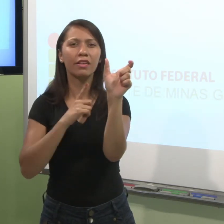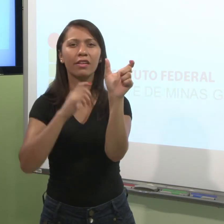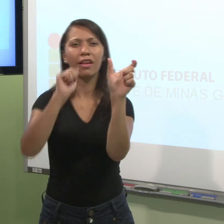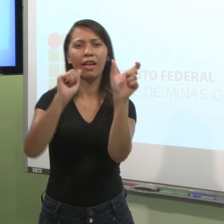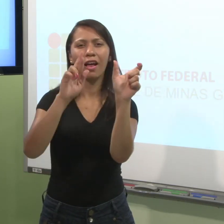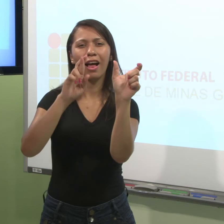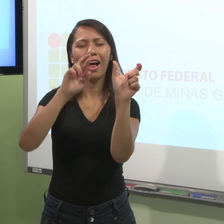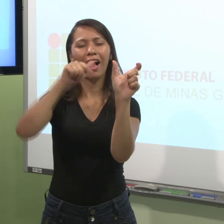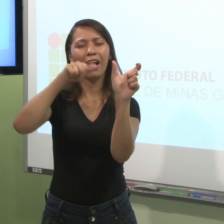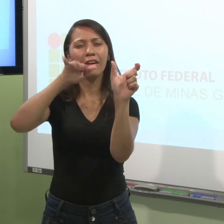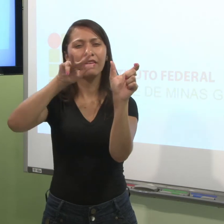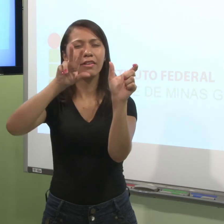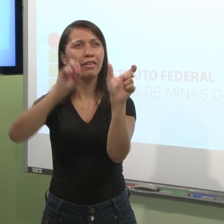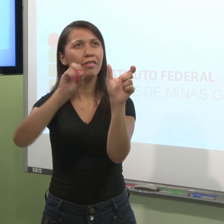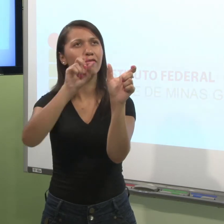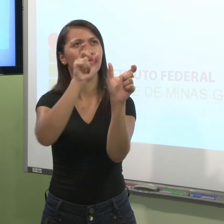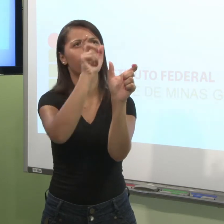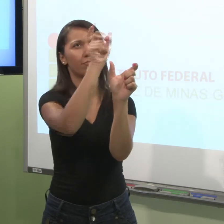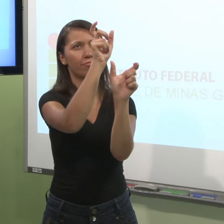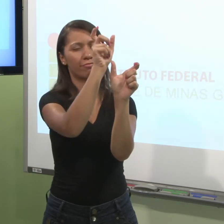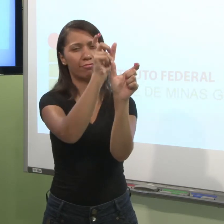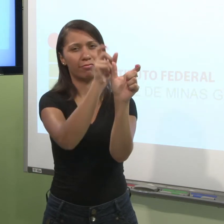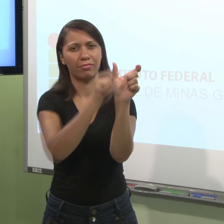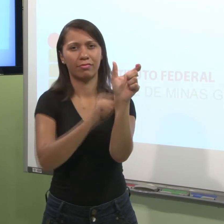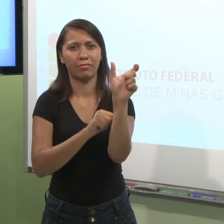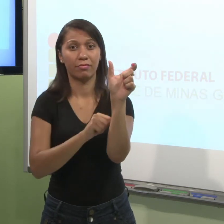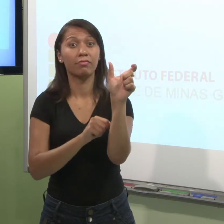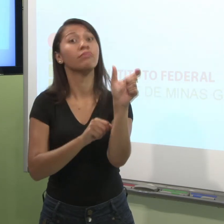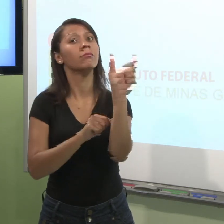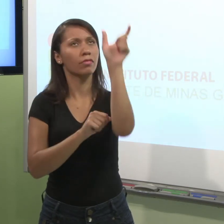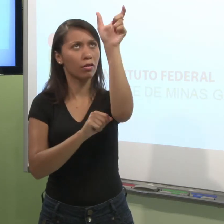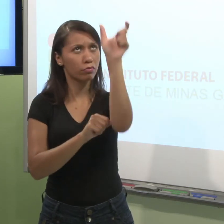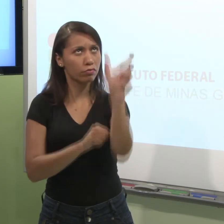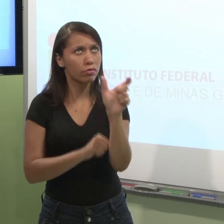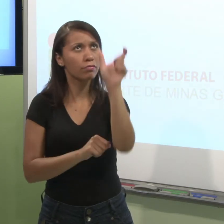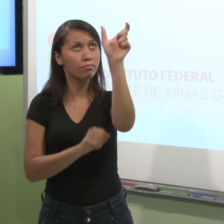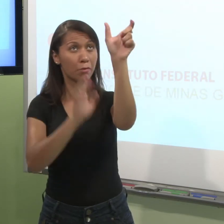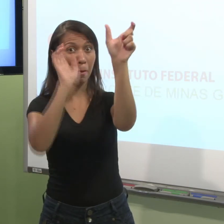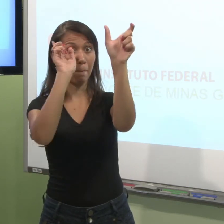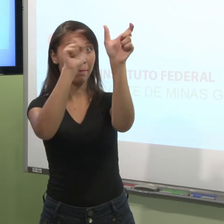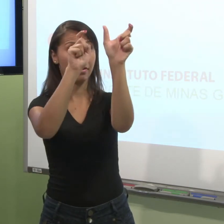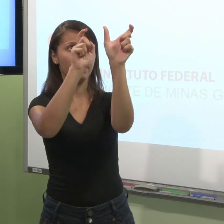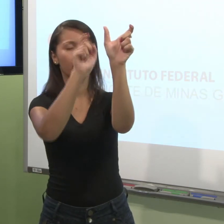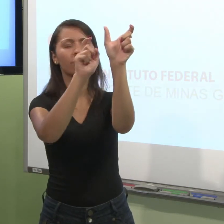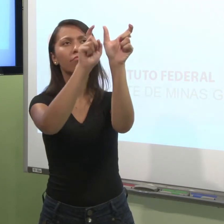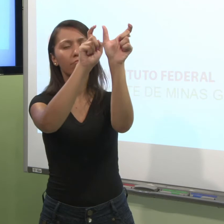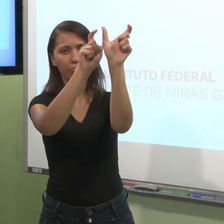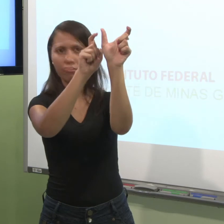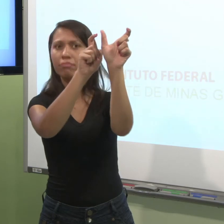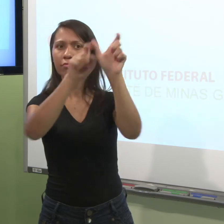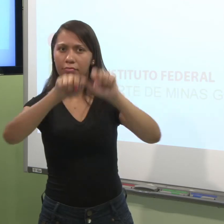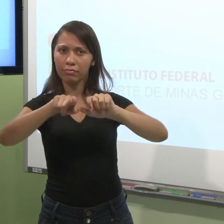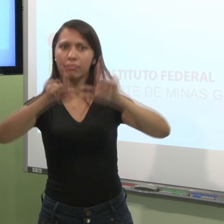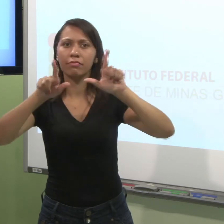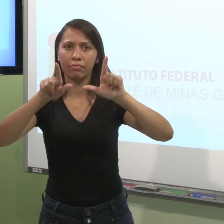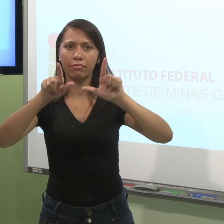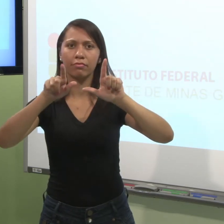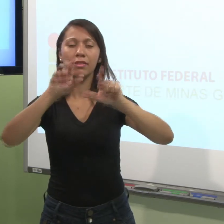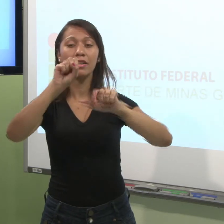na barra de menus. Você tem que clicar nesse menu chamado Arquivo e em seguida clicar na opção Salvar. Irá